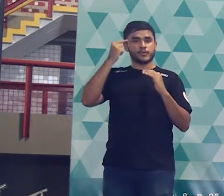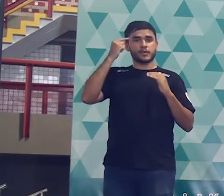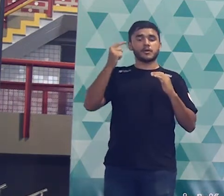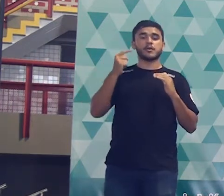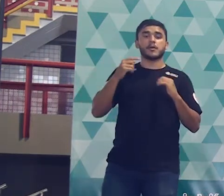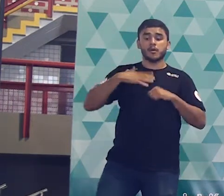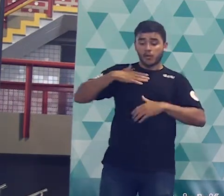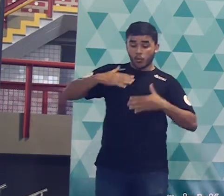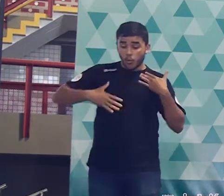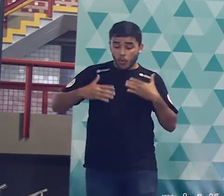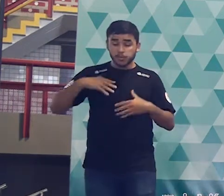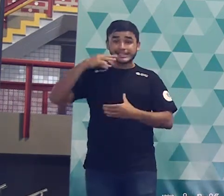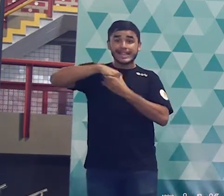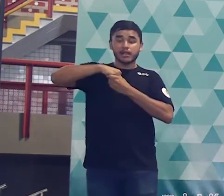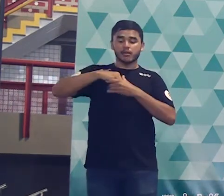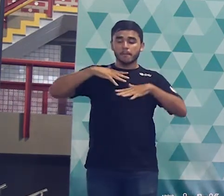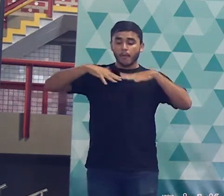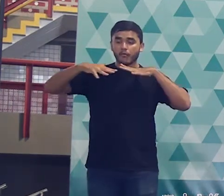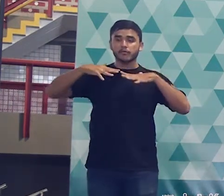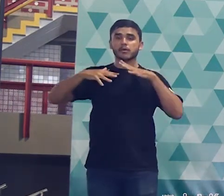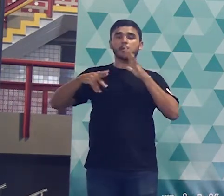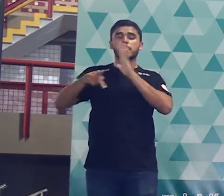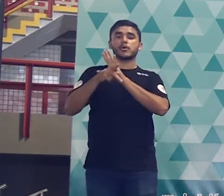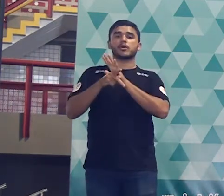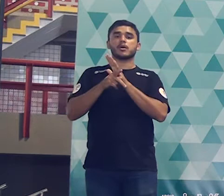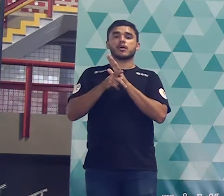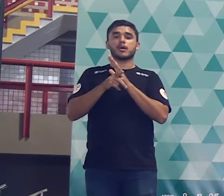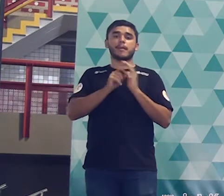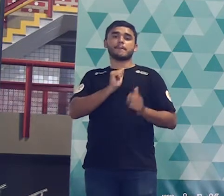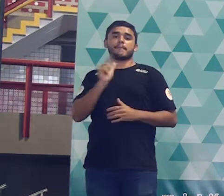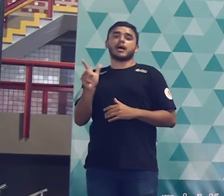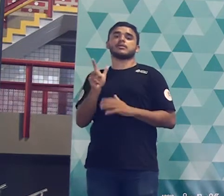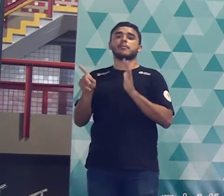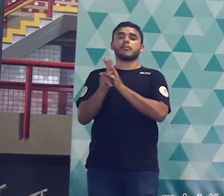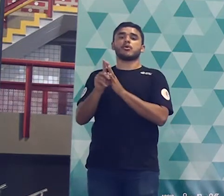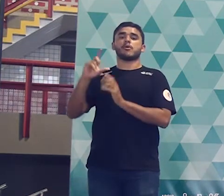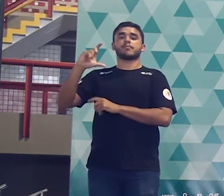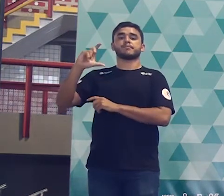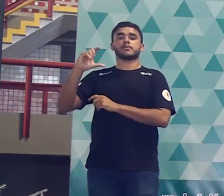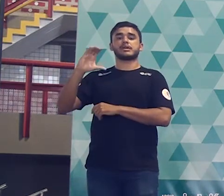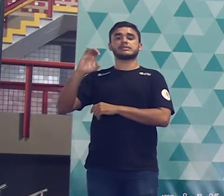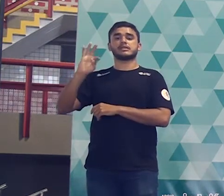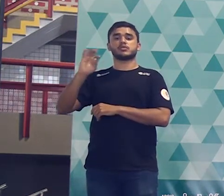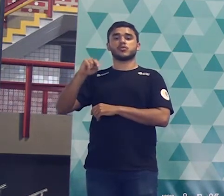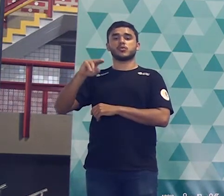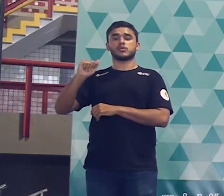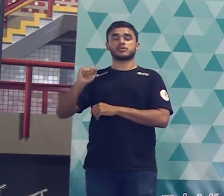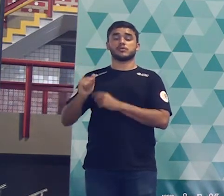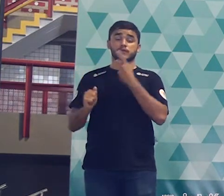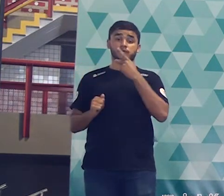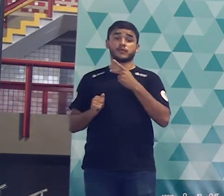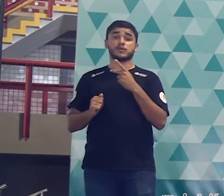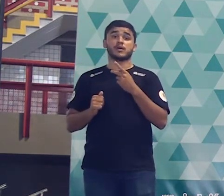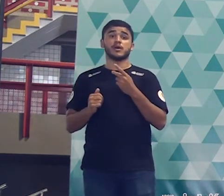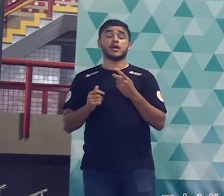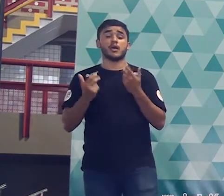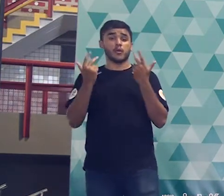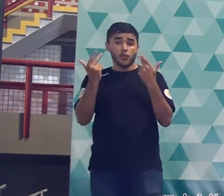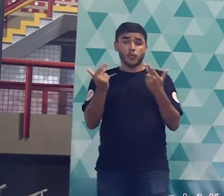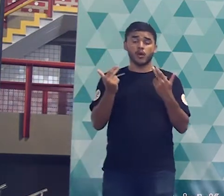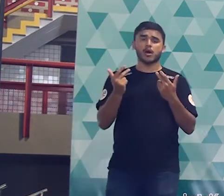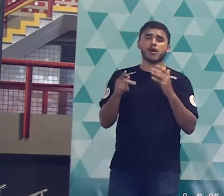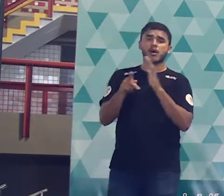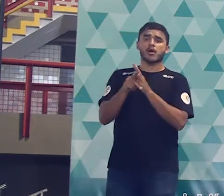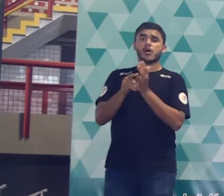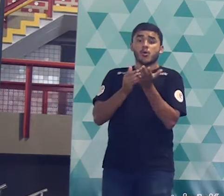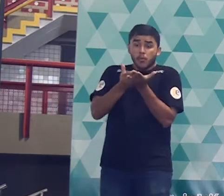ter um saldo energético inferior ao que ele tinha inicialmente. A quantidade de calor final vai ser maior do que a quantidade de